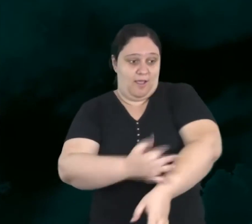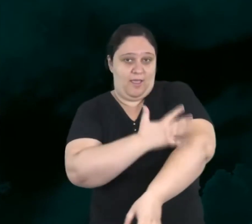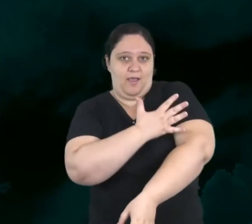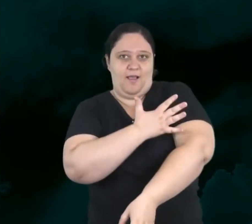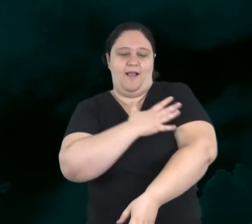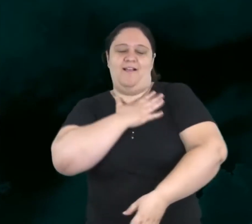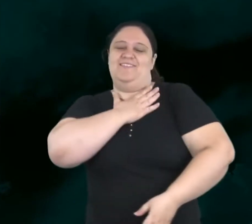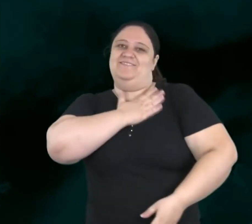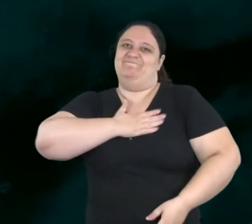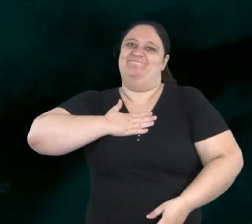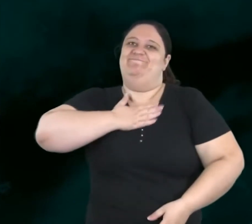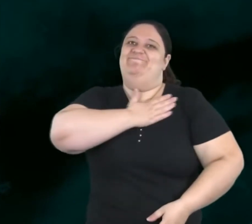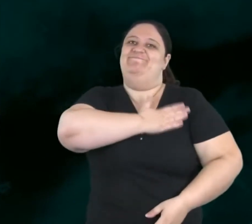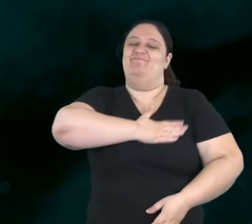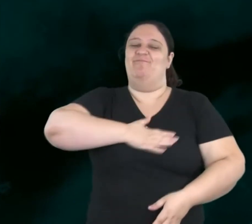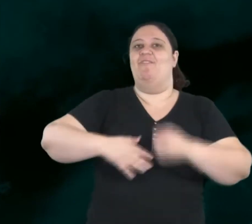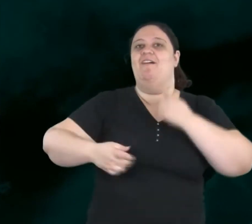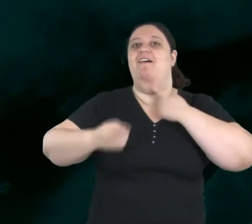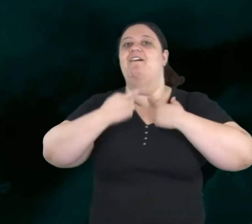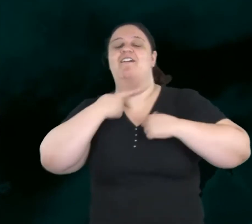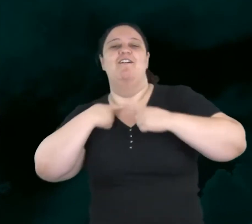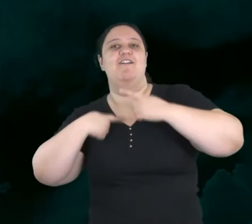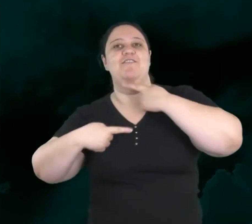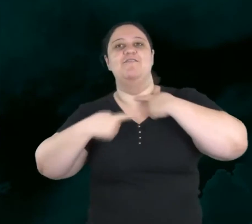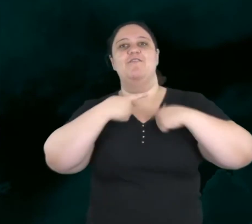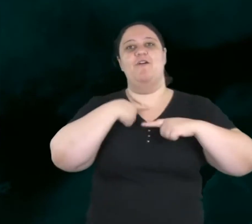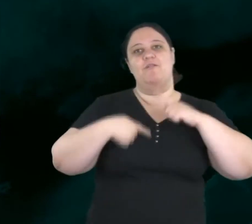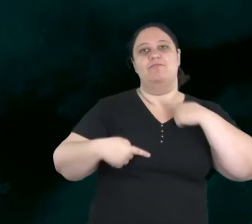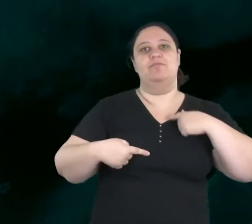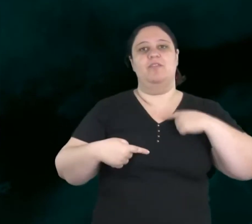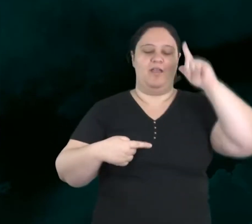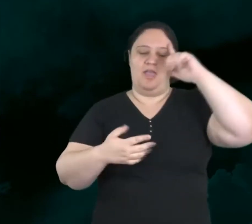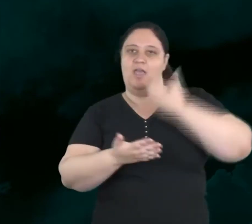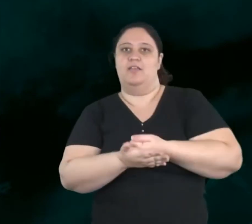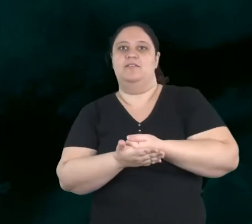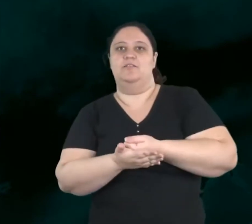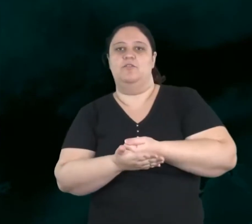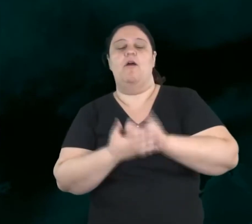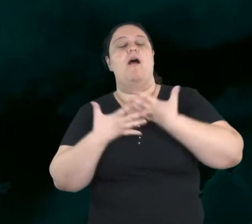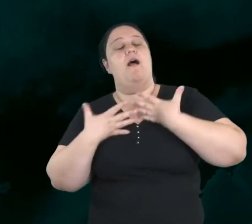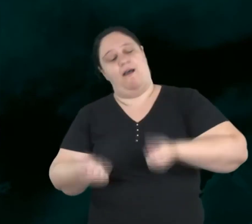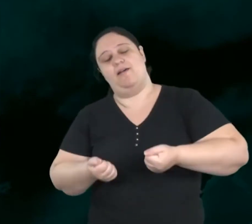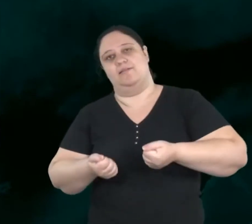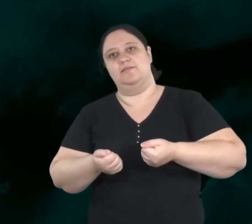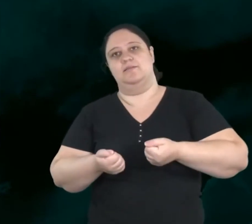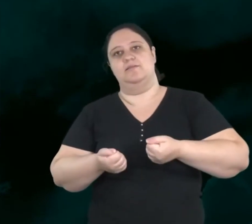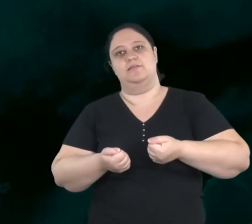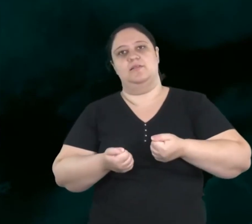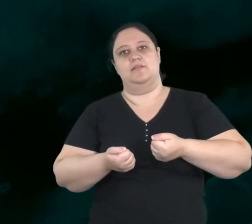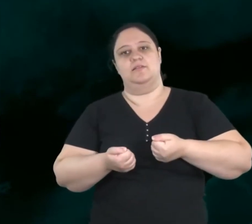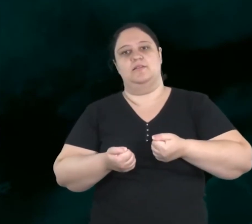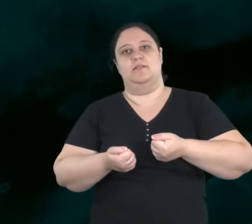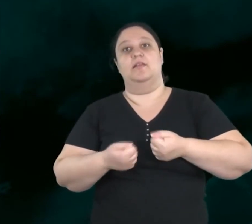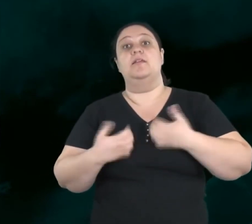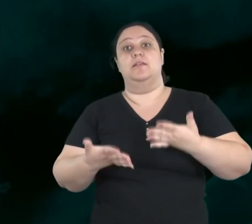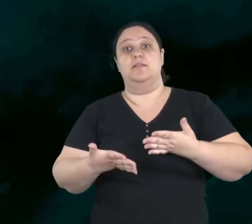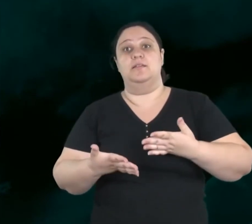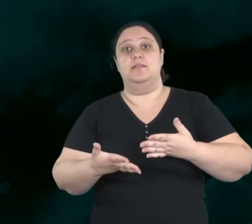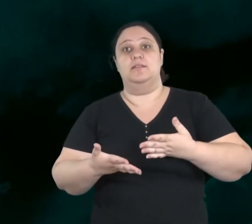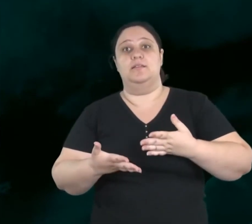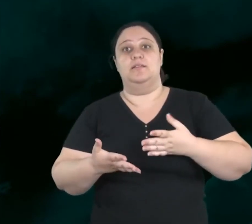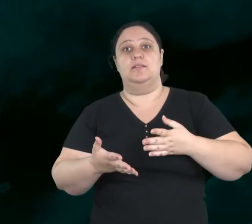palavra e a nossa vontade decidiu receber essa palavra e essa palavra entrou no